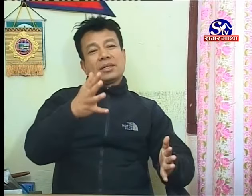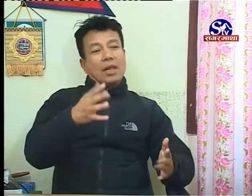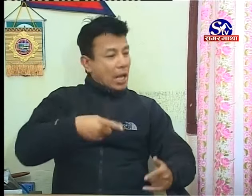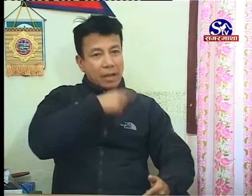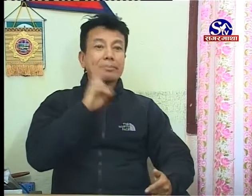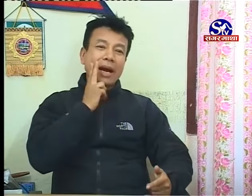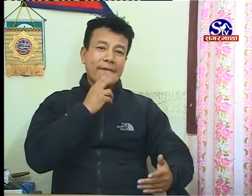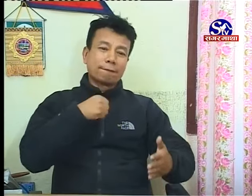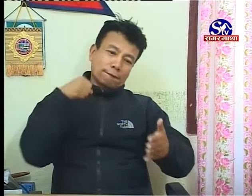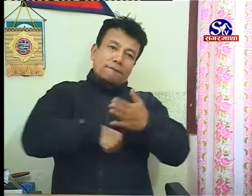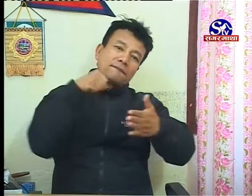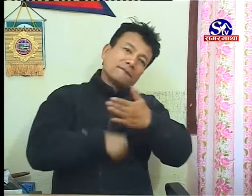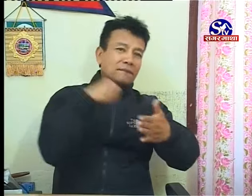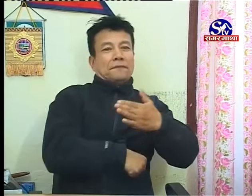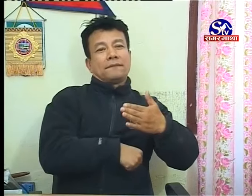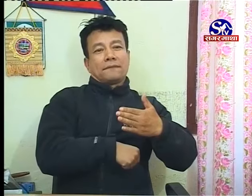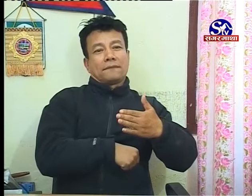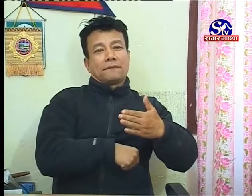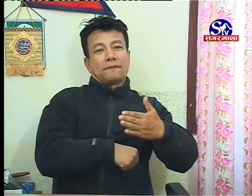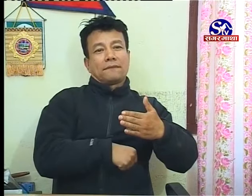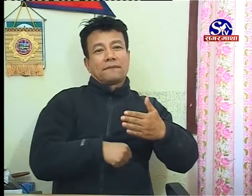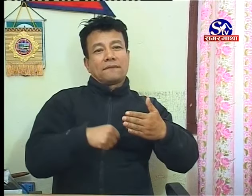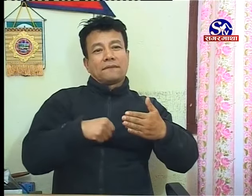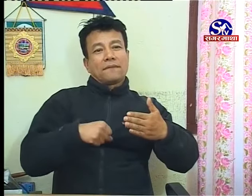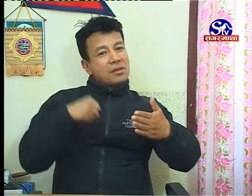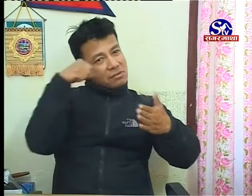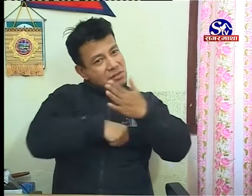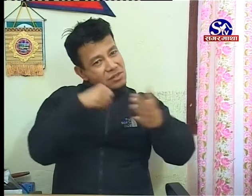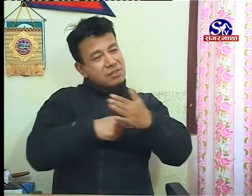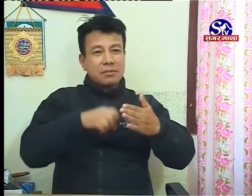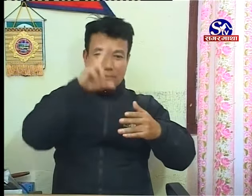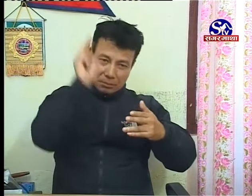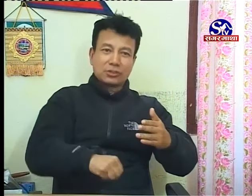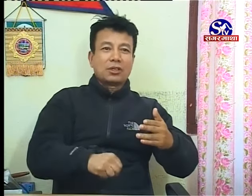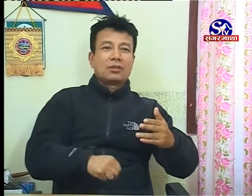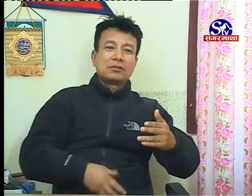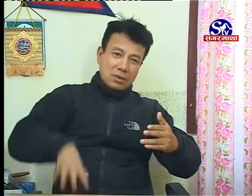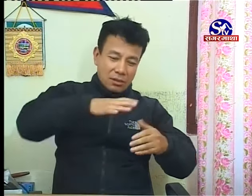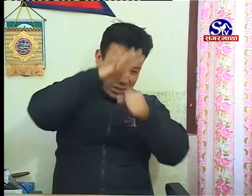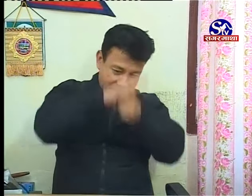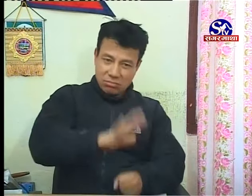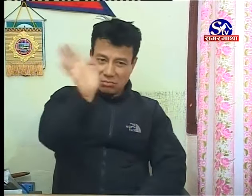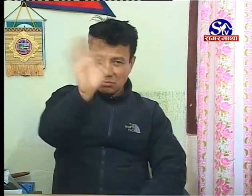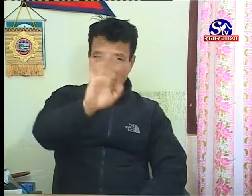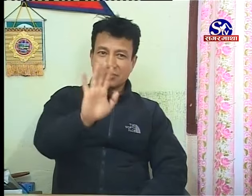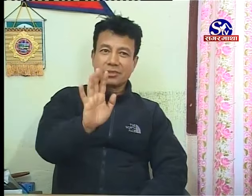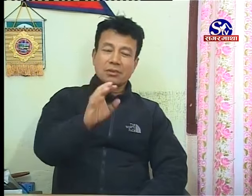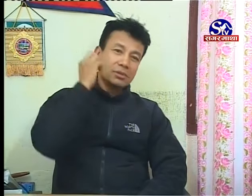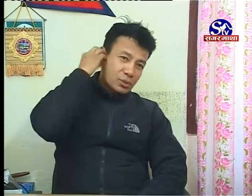जस्तो अब विभिन्न ठाउँमा चाहिँ बहिराहरूले लाइसेन्स नभए पनि सवारी साधन चलाएको कारणले चाहिँ जस्तो अब समस्याहरू देखिने, बहिराहरूलाई अलिकति हिपिएको